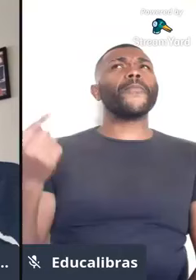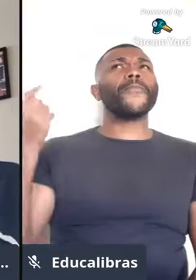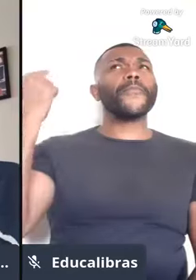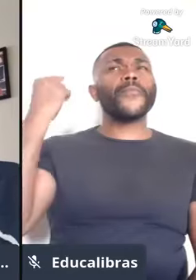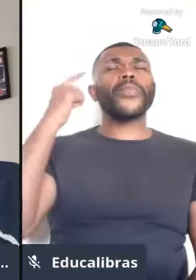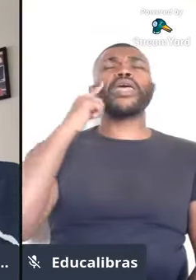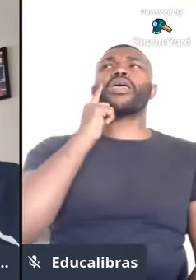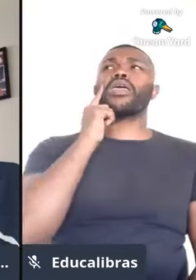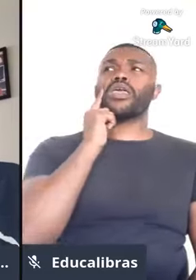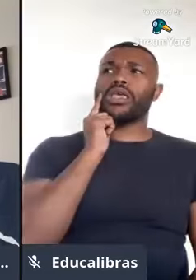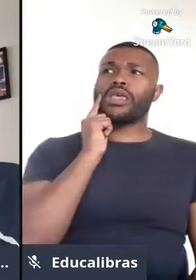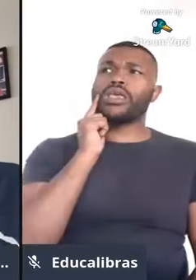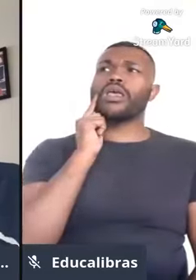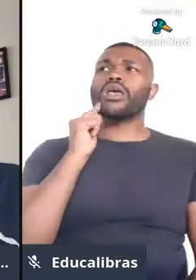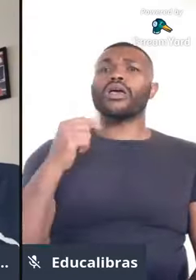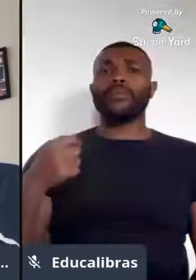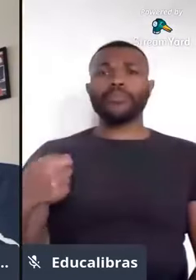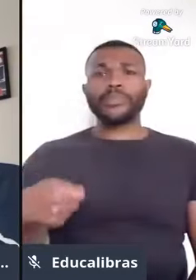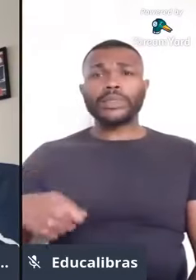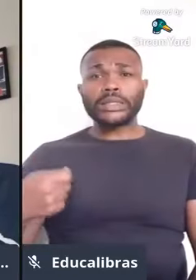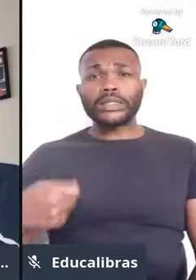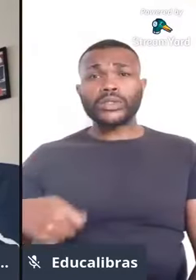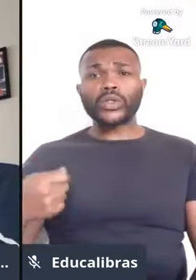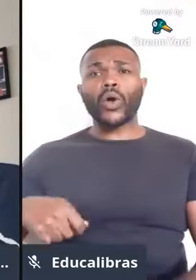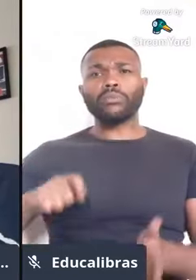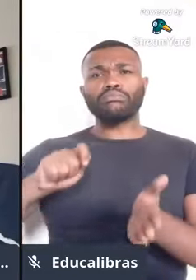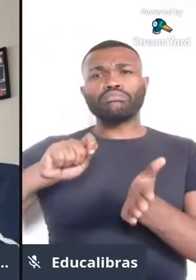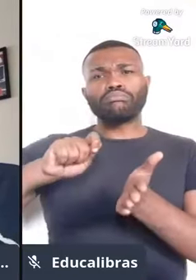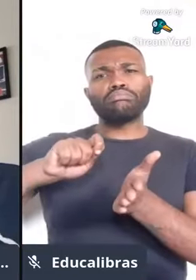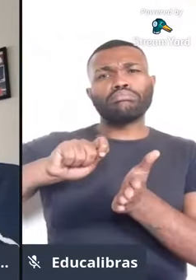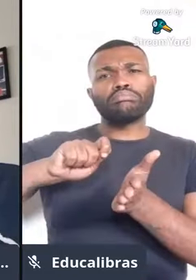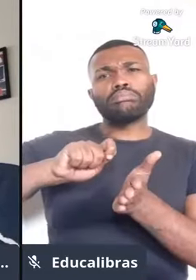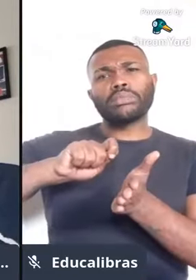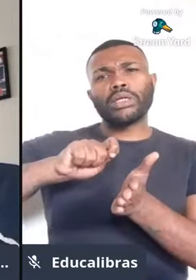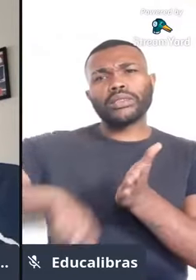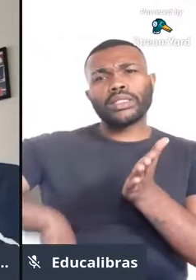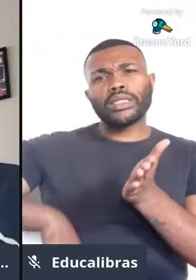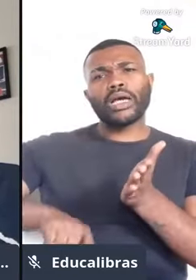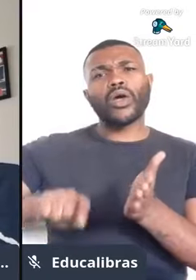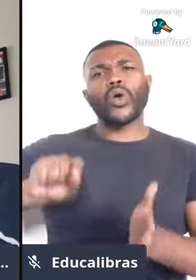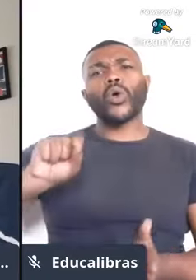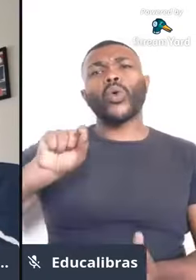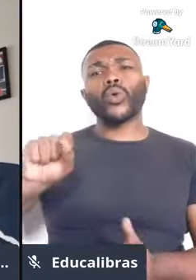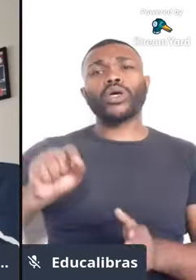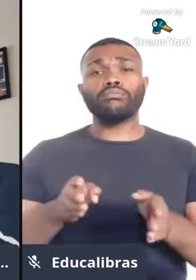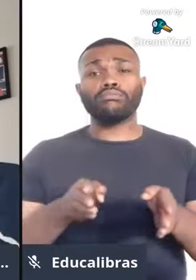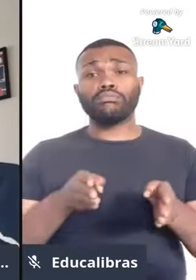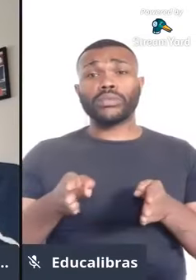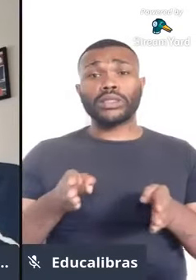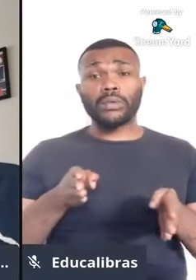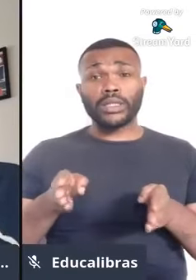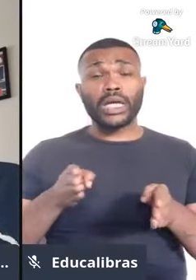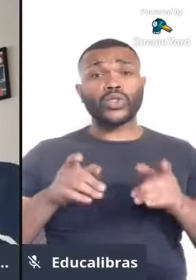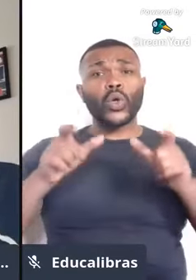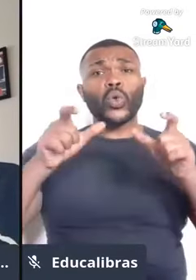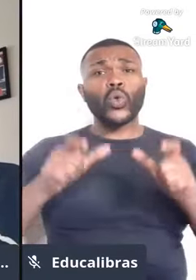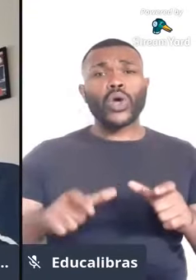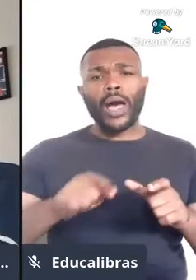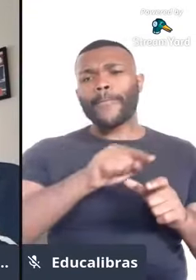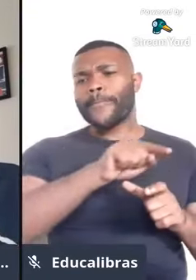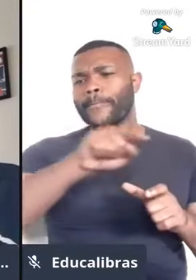que assinar a questão de ter acessibilidade em todos os lugares e